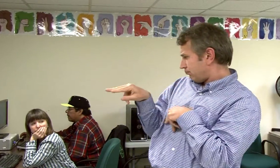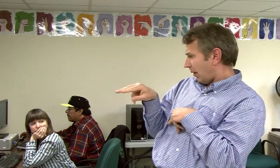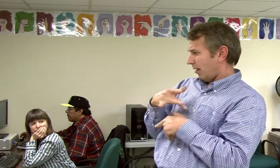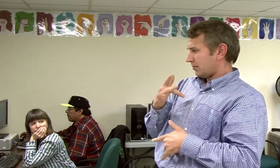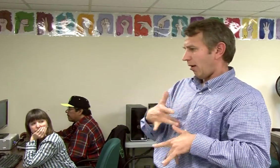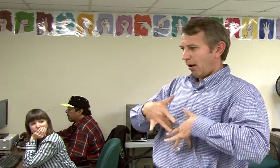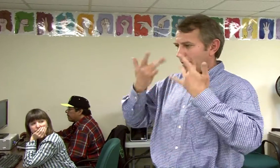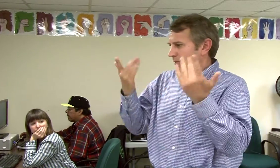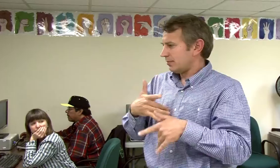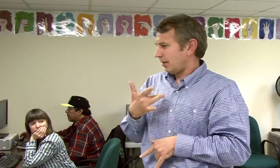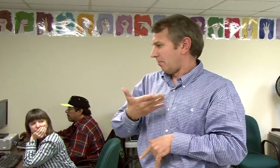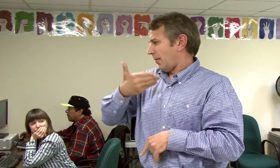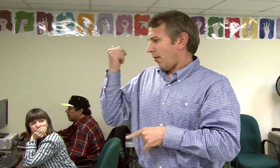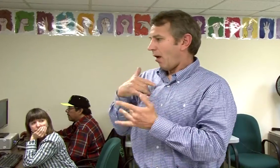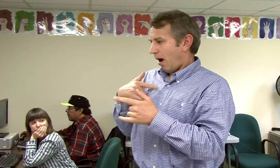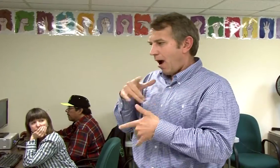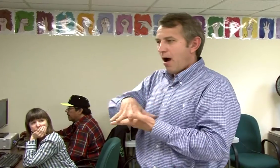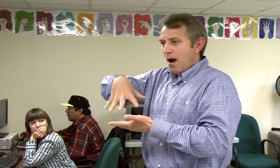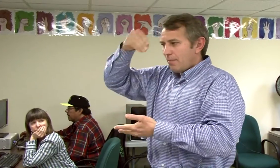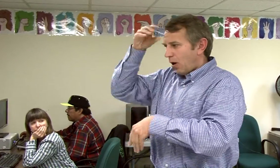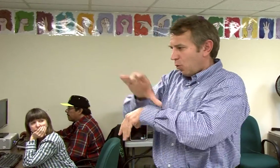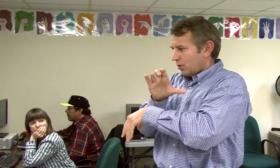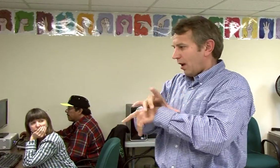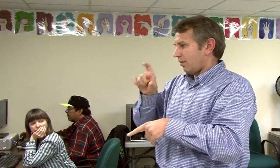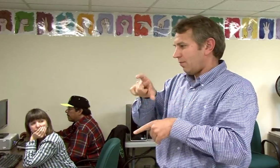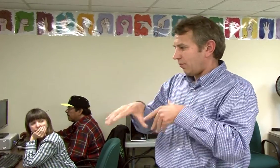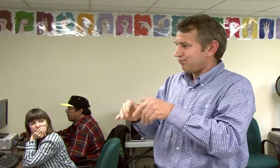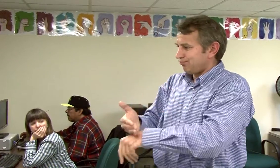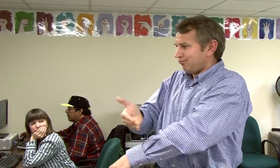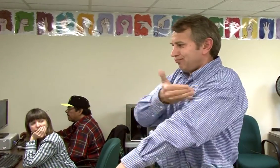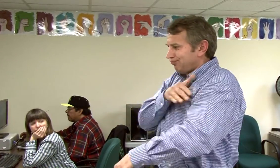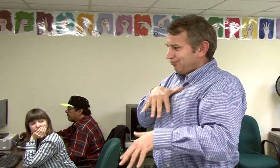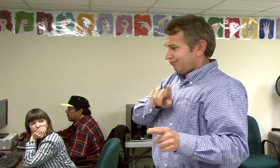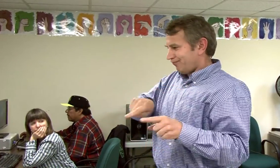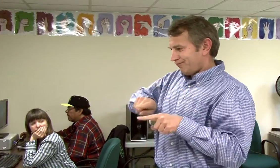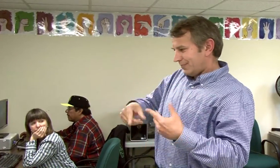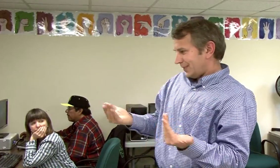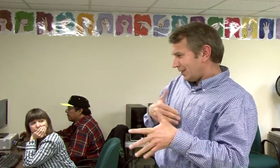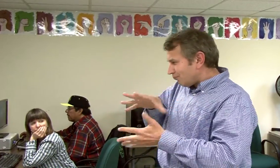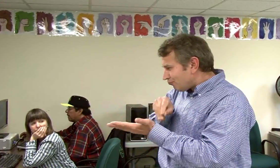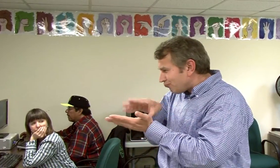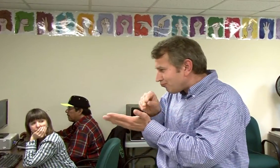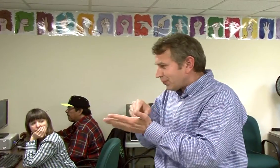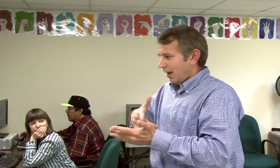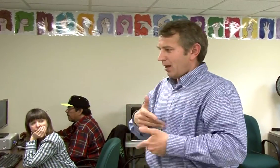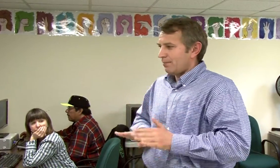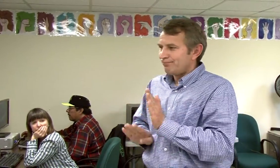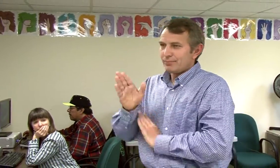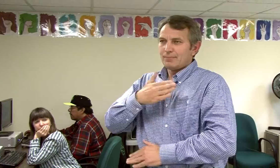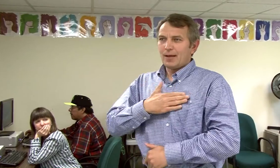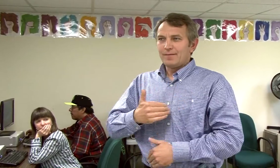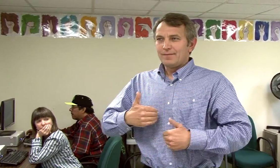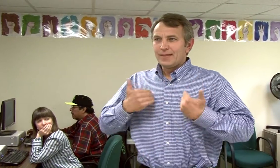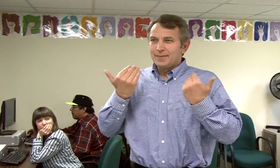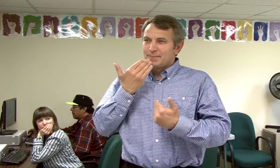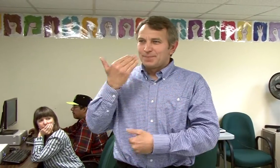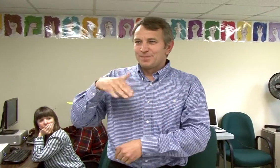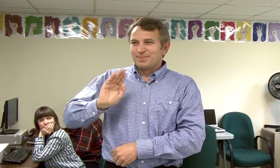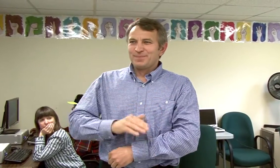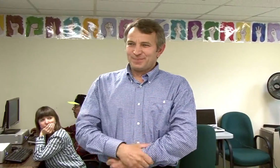mot, et de communiquer avec le monde via webcam. Alors les sourds se sentent à l'aise avec cette technologie et viennent ici pour apprendre sur